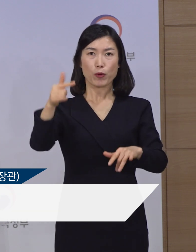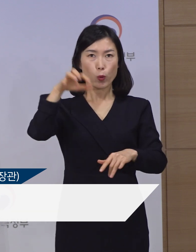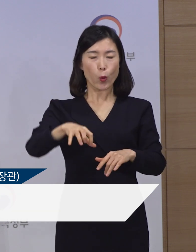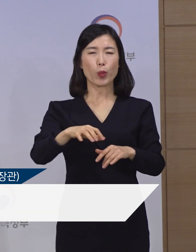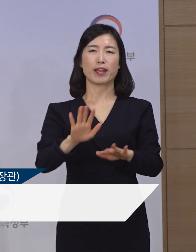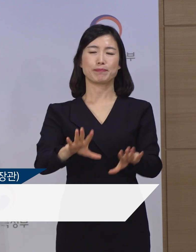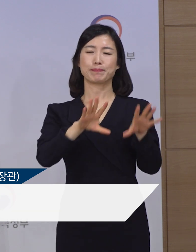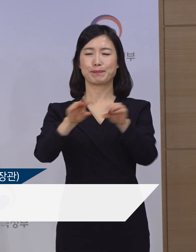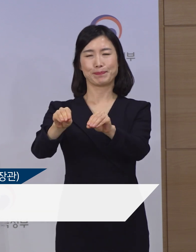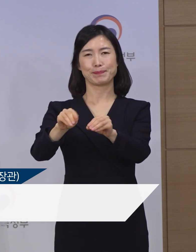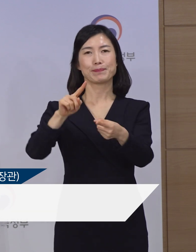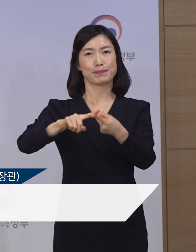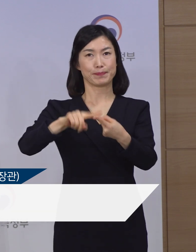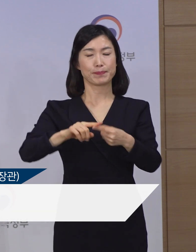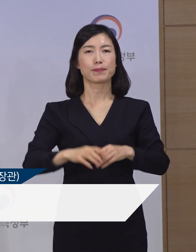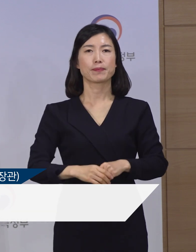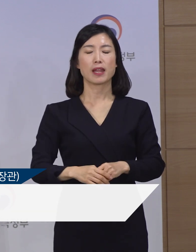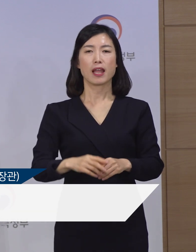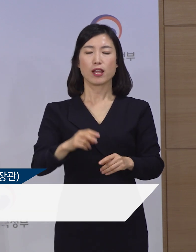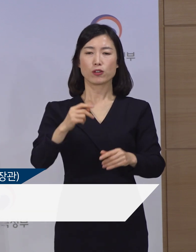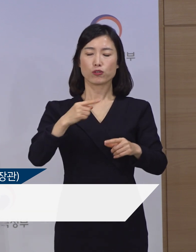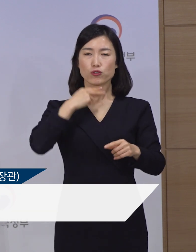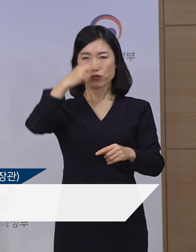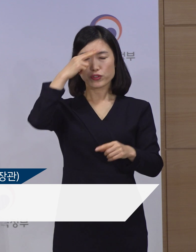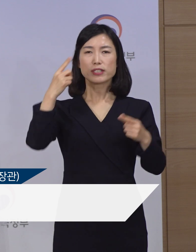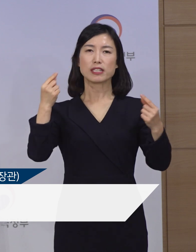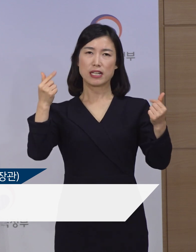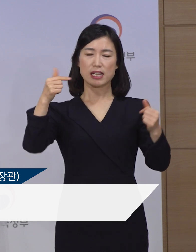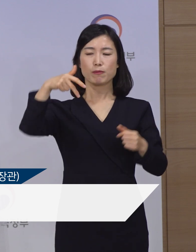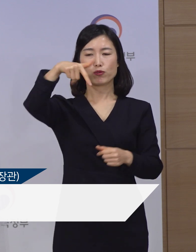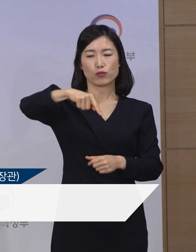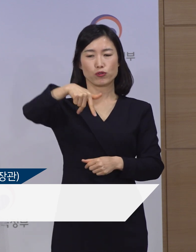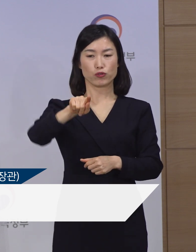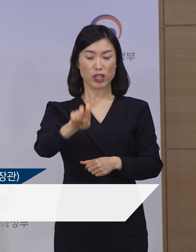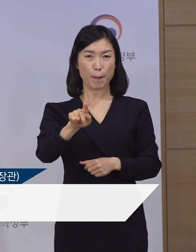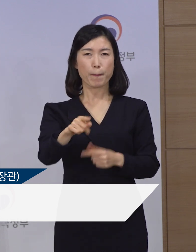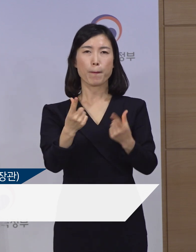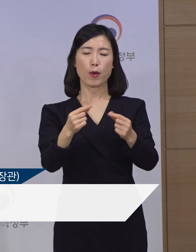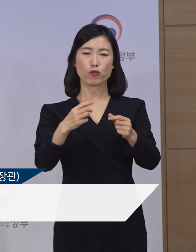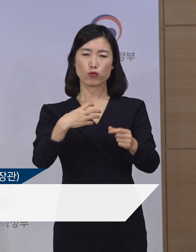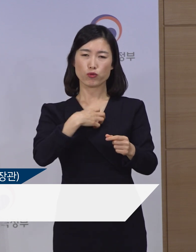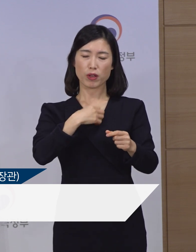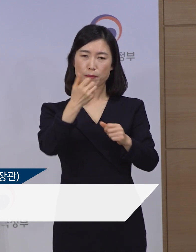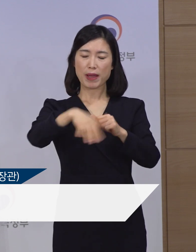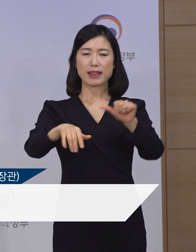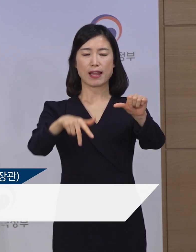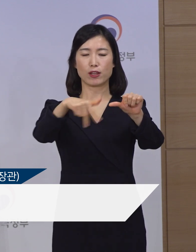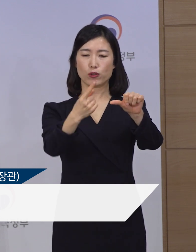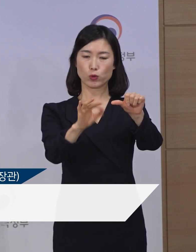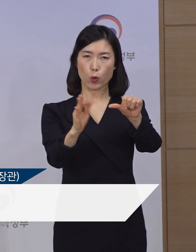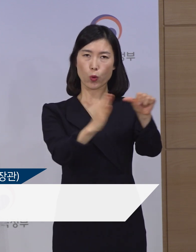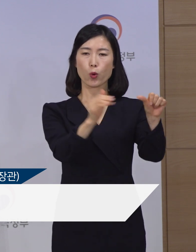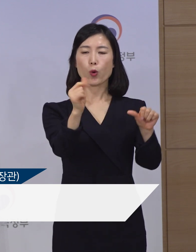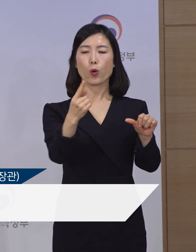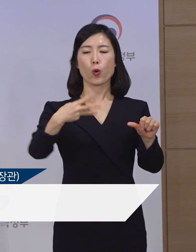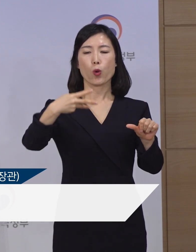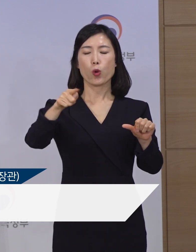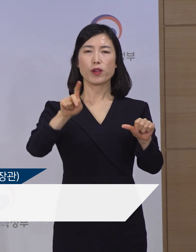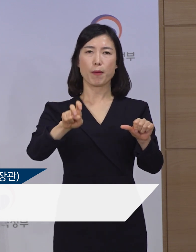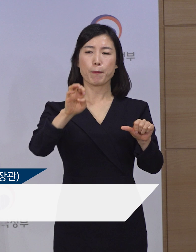계속 집합금지를 실시하는 등의 조치입니다. 클럽, 단란주점 등 유흥시설